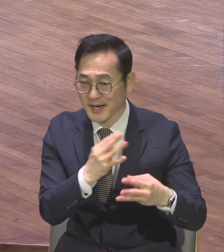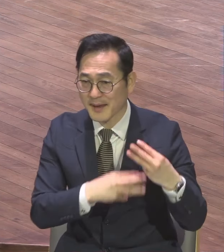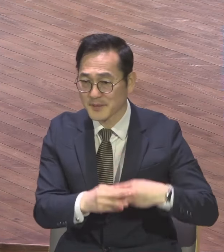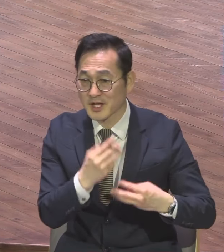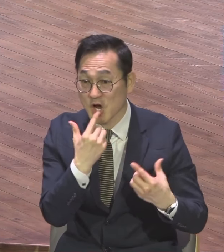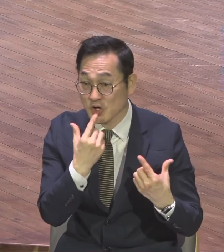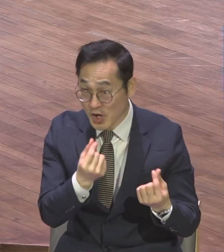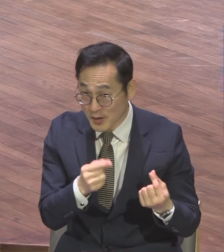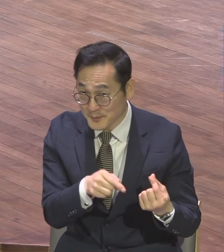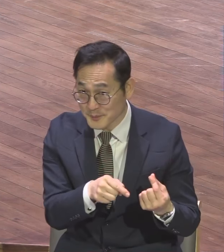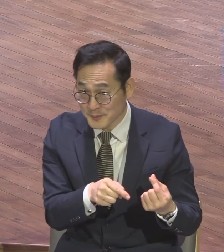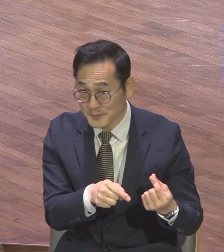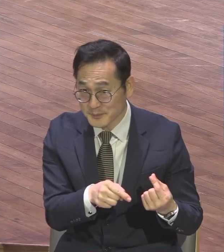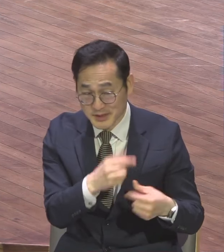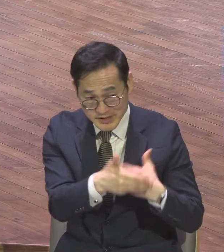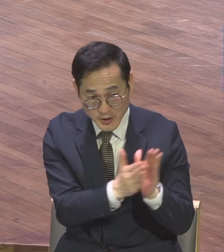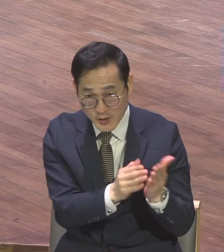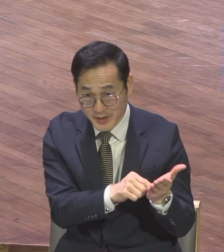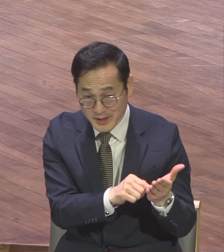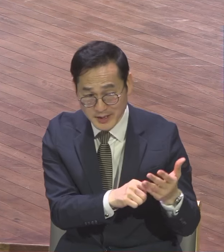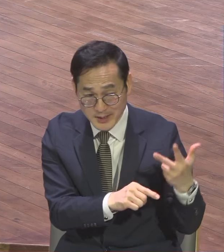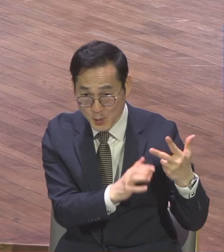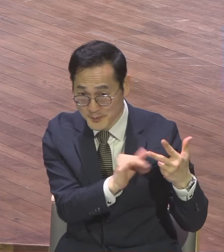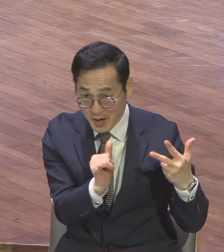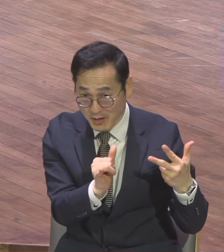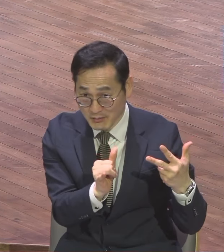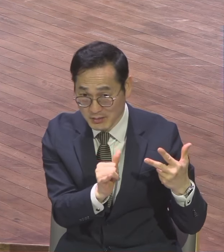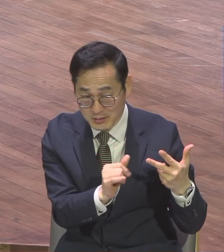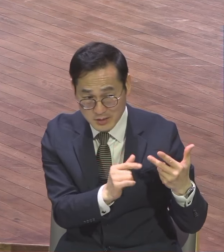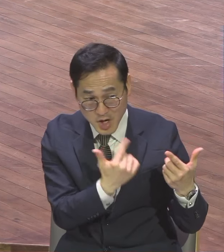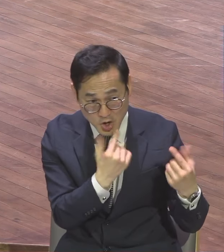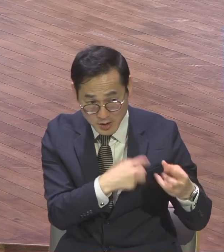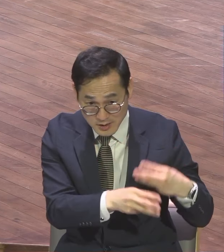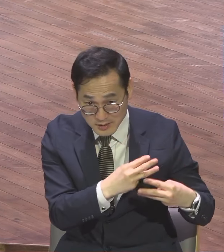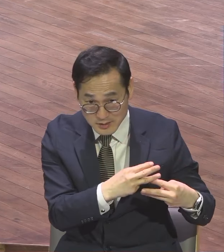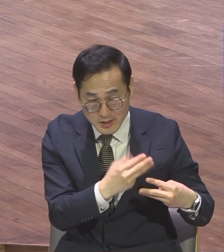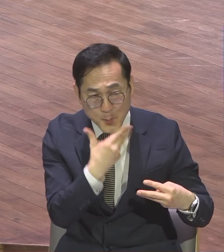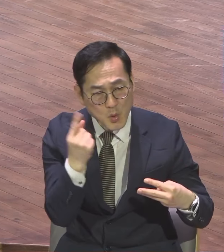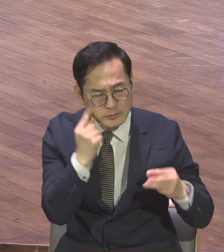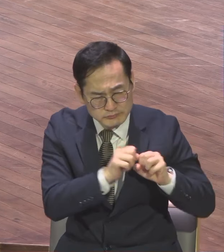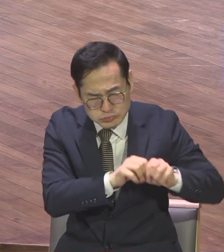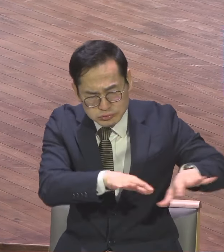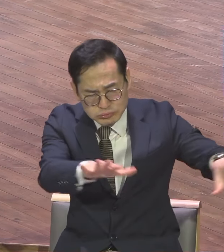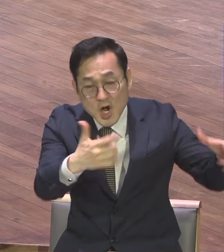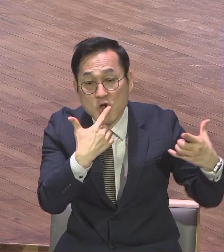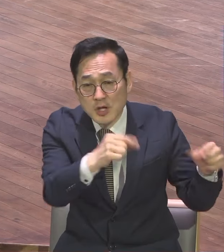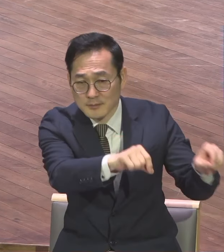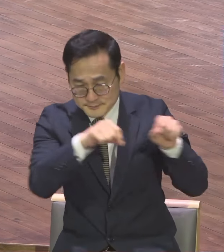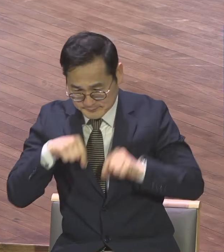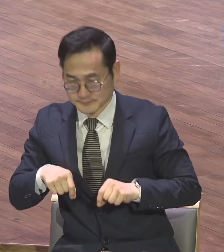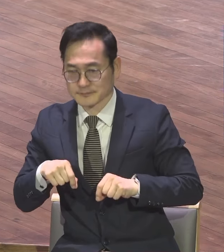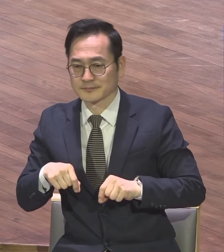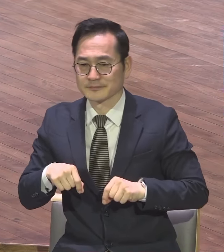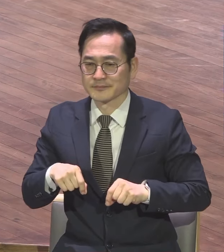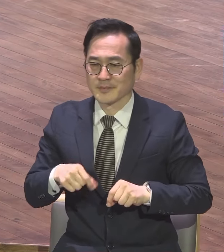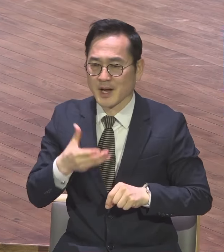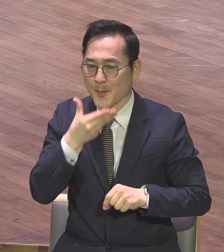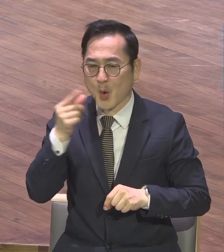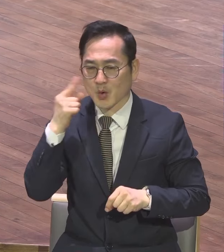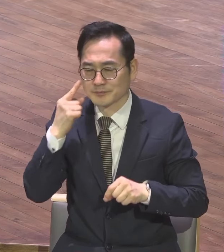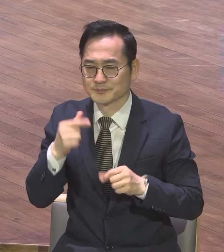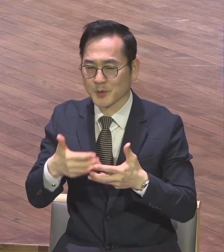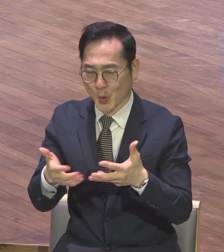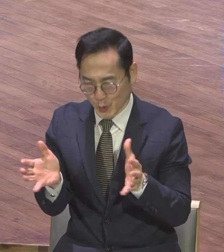살아 역사하심을 온천에 선포하는 그런 예원 공동체, 예원 렘넌트, 예원교회